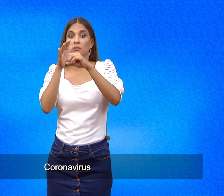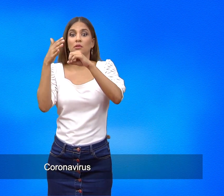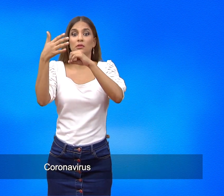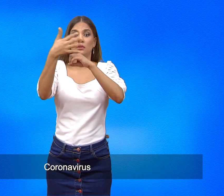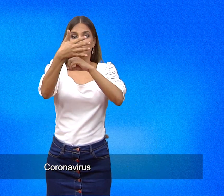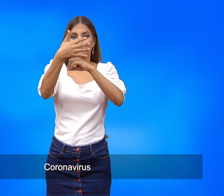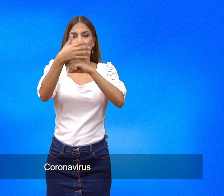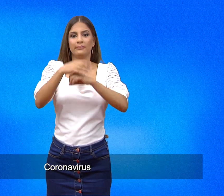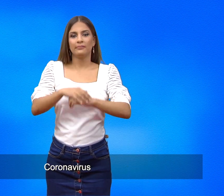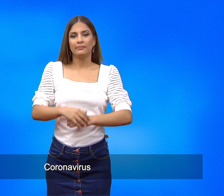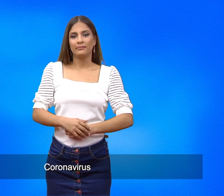coronavirus